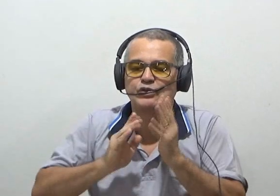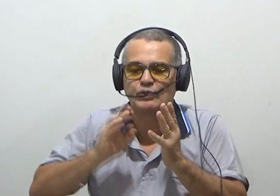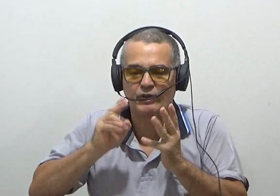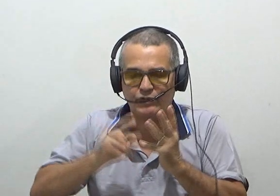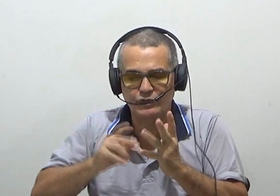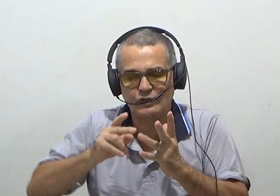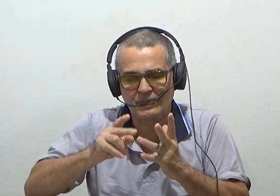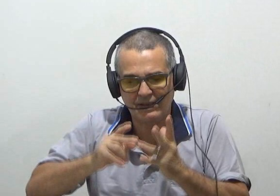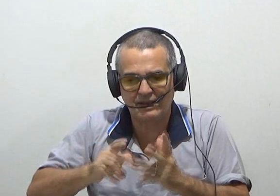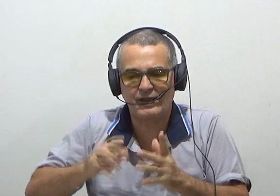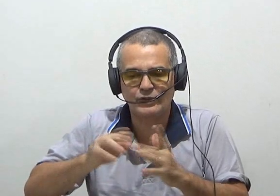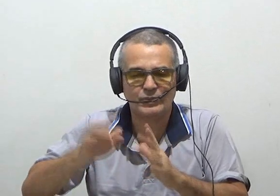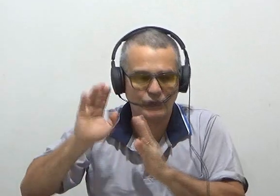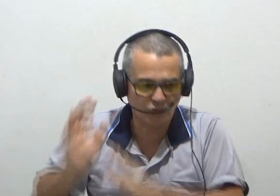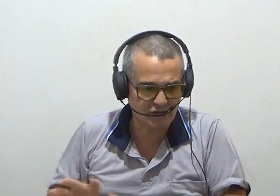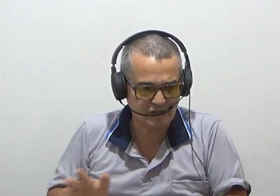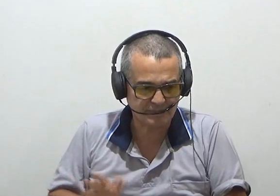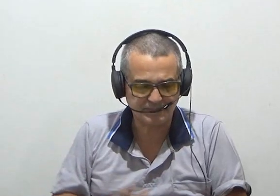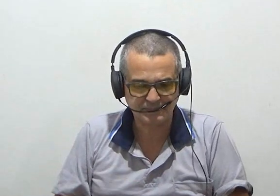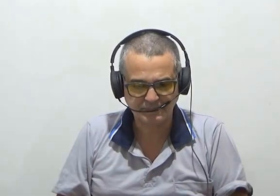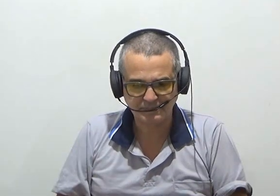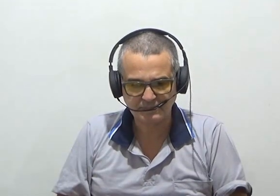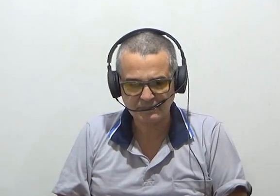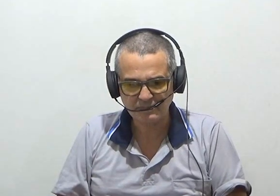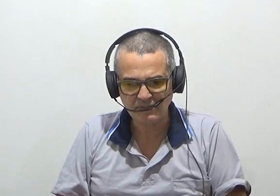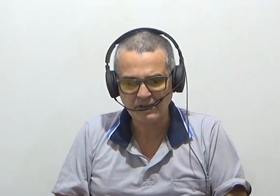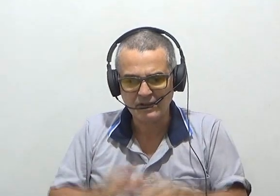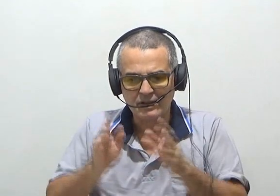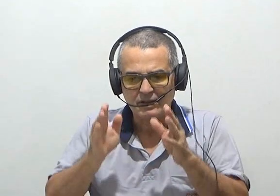falar, é o surdo profundo bilateral tipo 2.